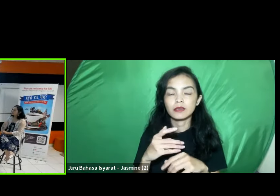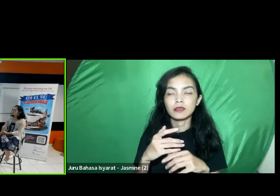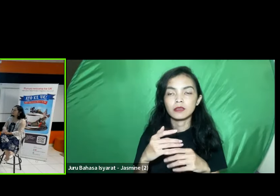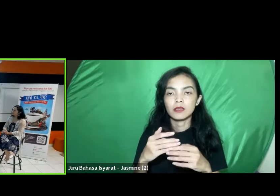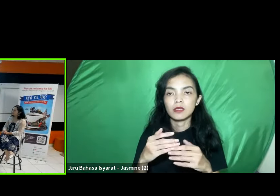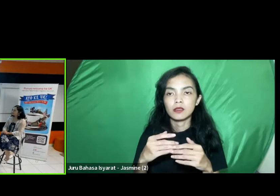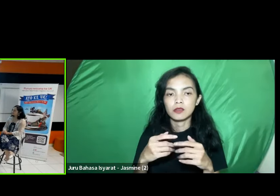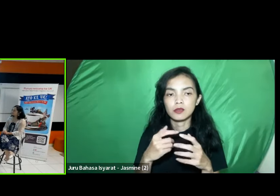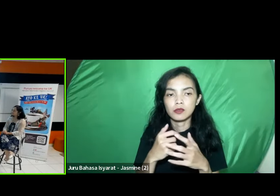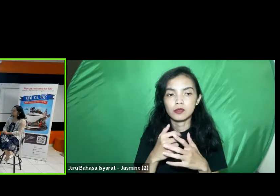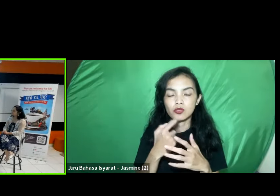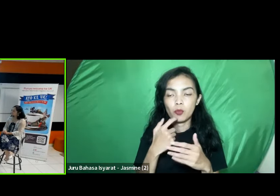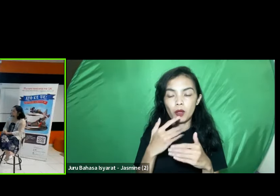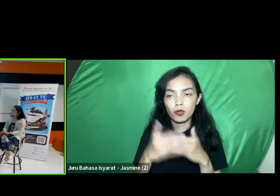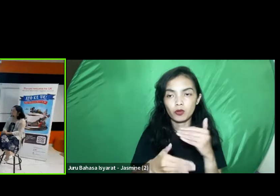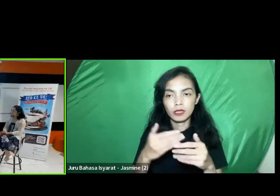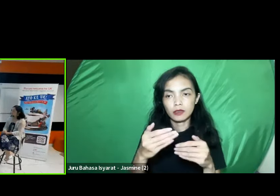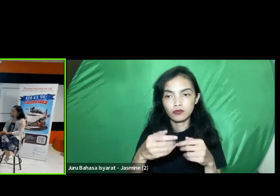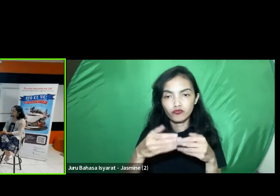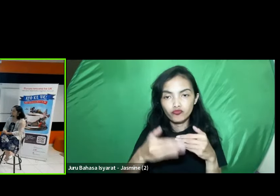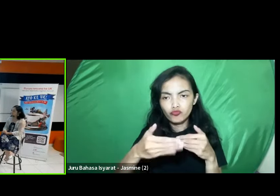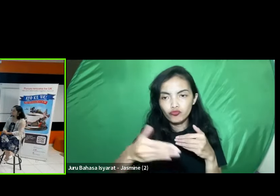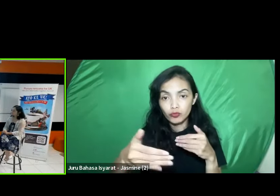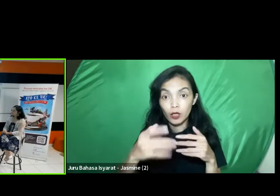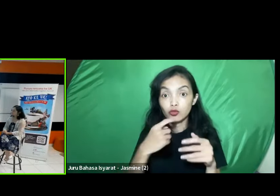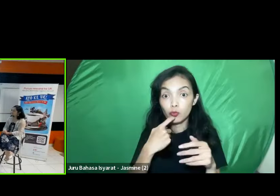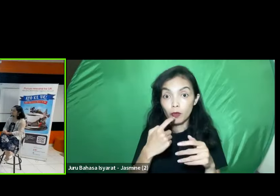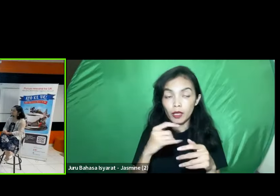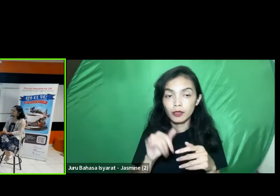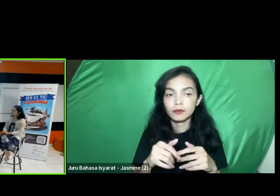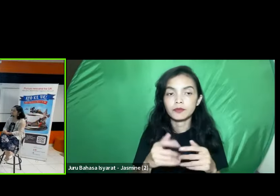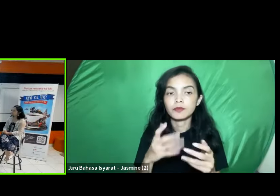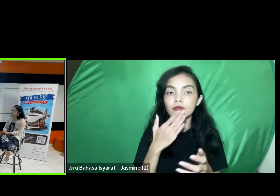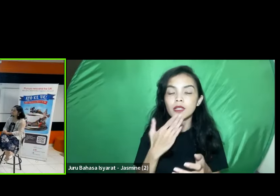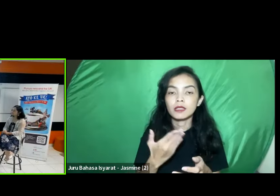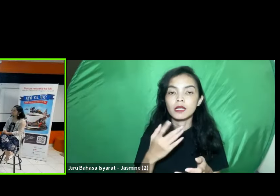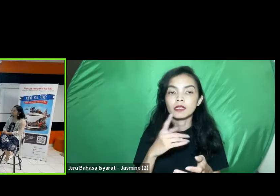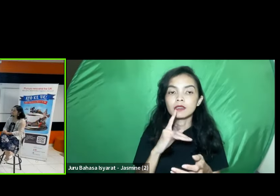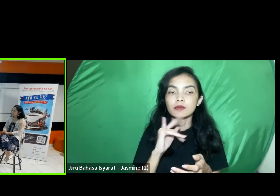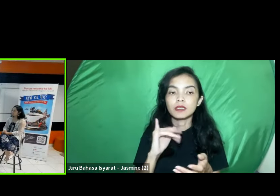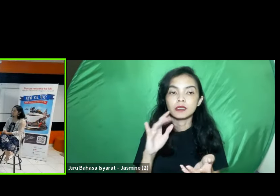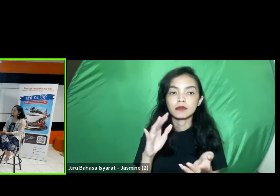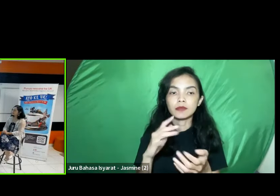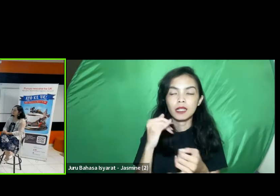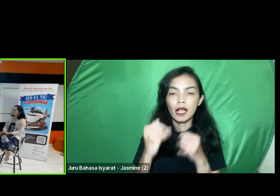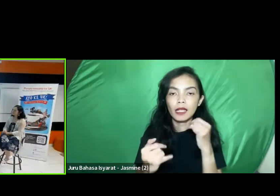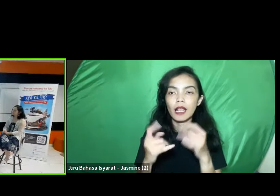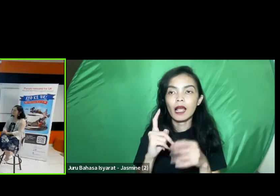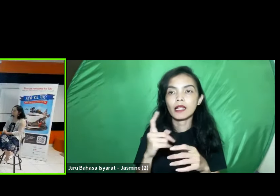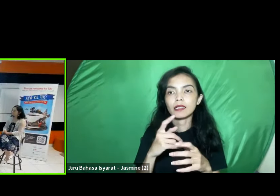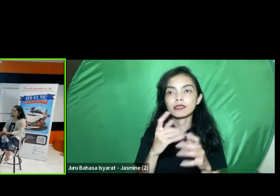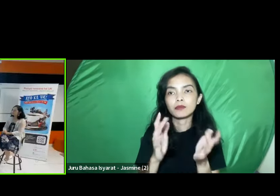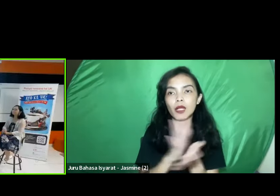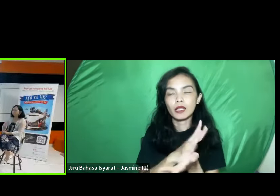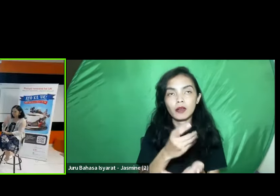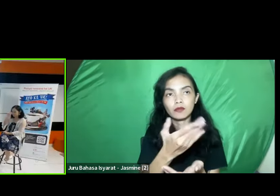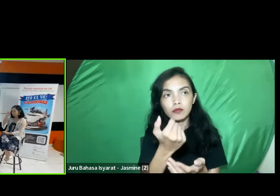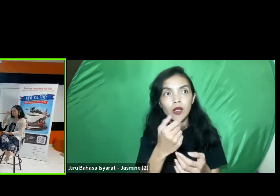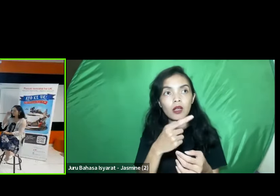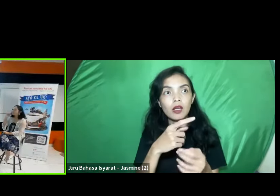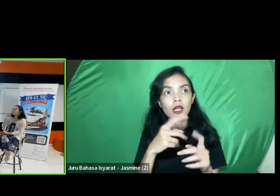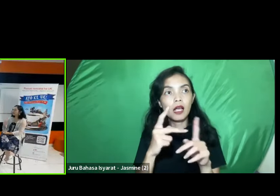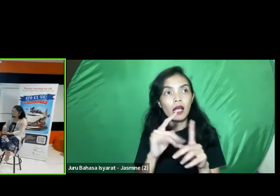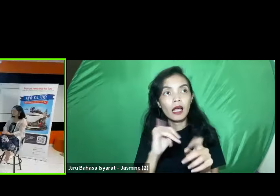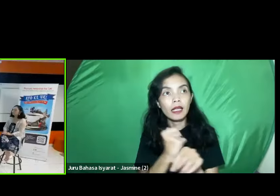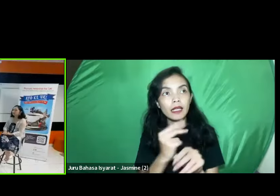ya Iya boleh nah itu teman-teman biasanya dikasih lagi kesempatan highlight terakhir sama mungkin ada pertanyaan ya Ada enggak yang